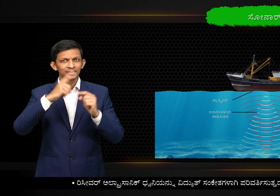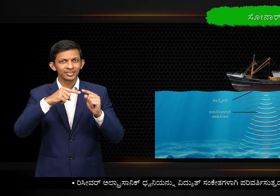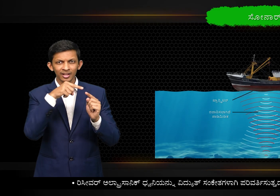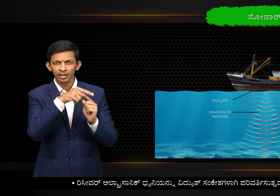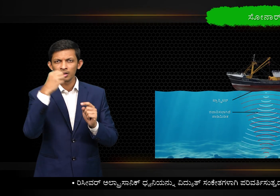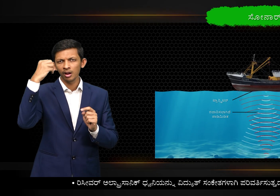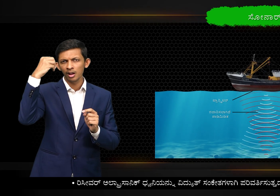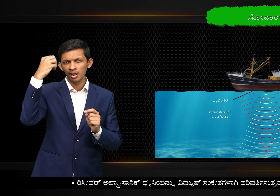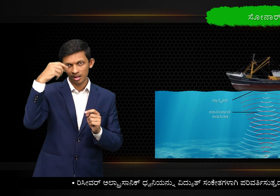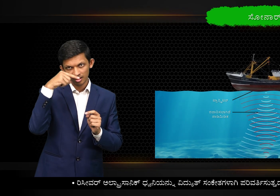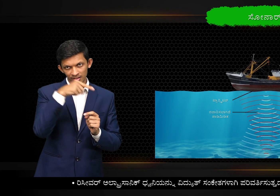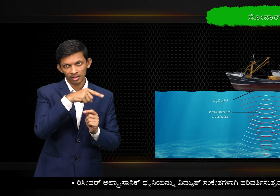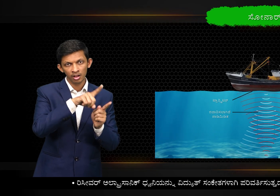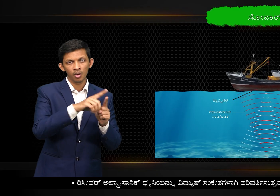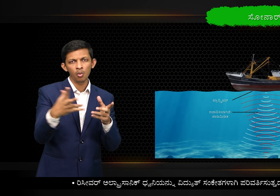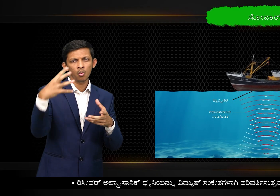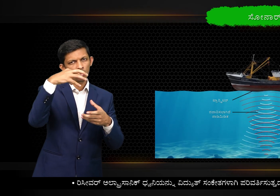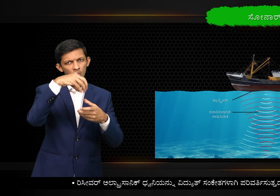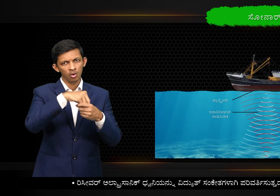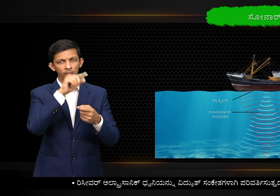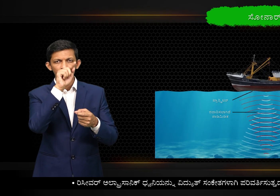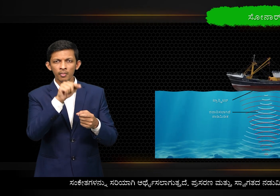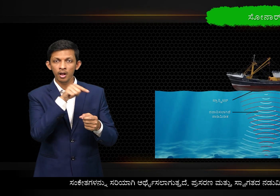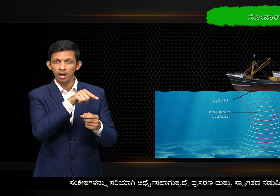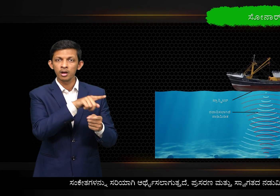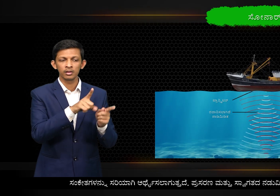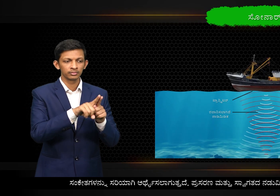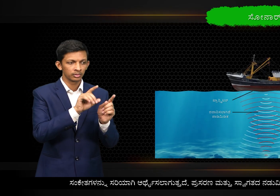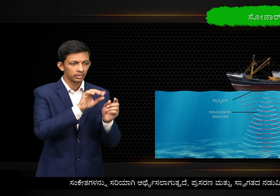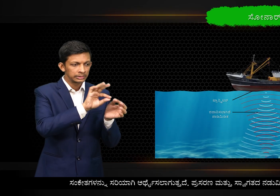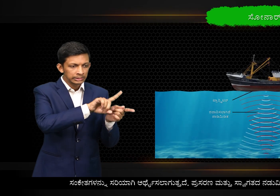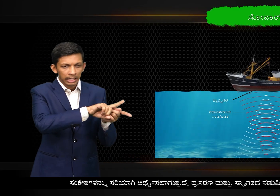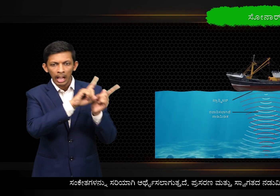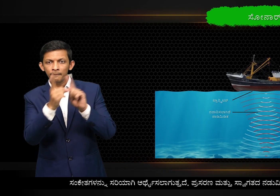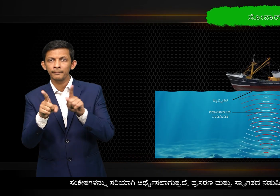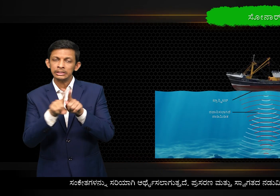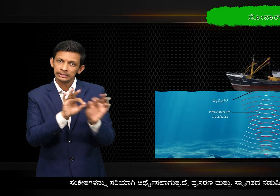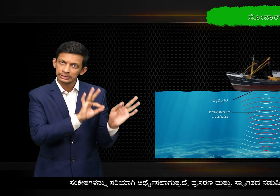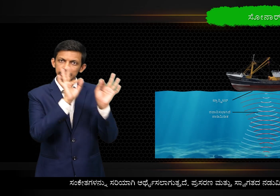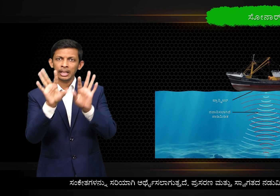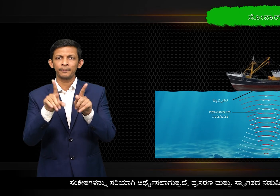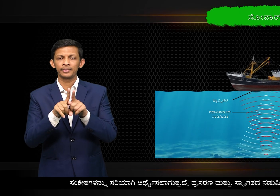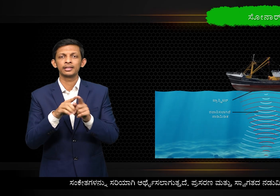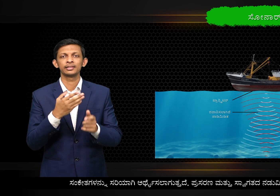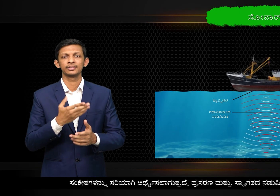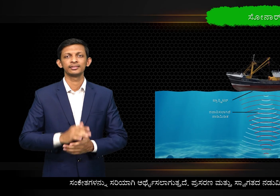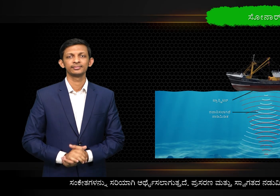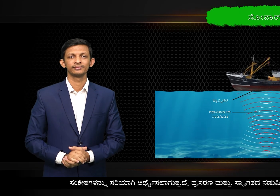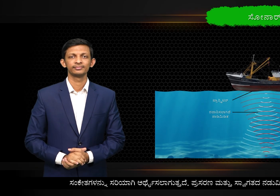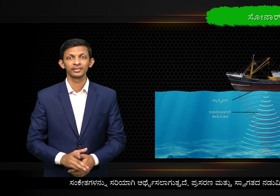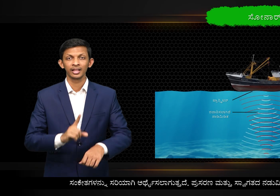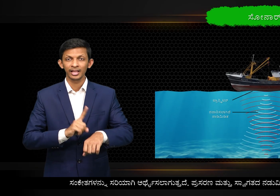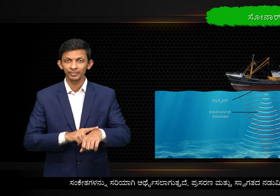ಧ್ವನಿಯನ್ನು ವಿದ್ಯುತ್ ಸಂಕೇತಗಳಾಗಿ ಪರಿವರ್ತಿಸುತ್ತದೆ ಮತ್ತು ಈ ಸಂಕೇತಗಳನ್ನು ಸರಿಯಾಗಿ ಅರ್ಥೈಸಲಾಗುತ್ತದೆ. ಪ್ರಸರಣ